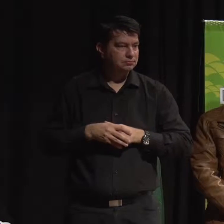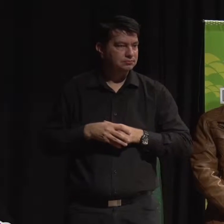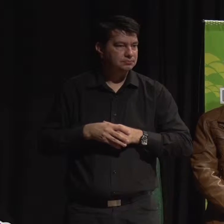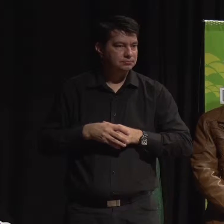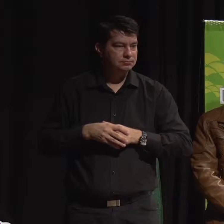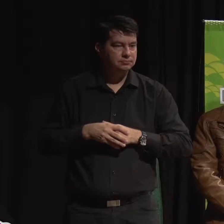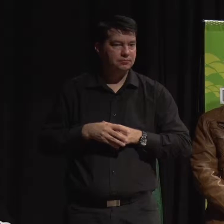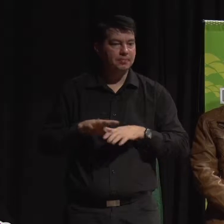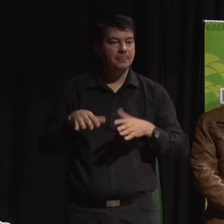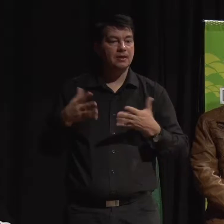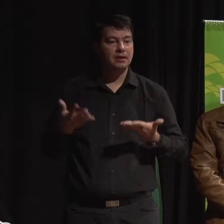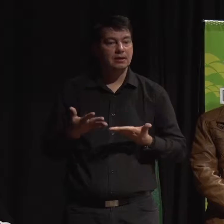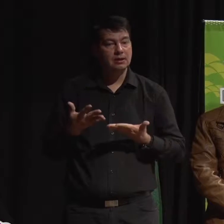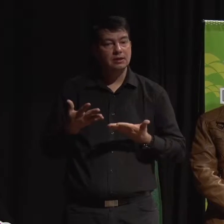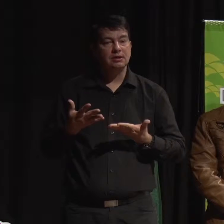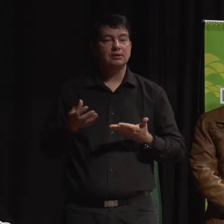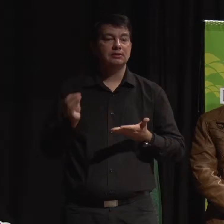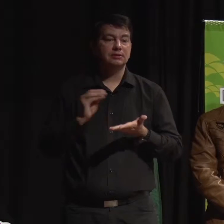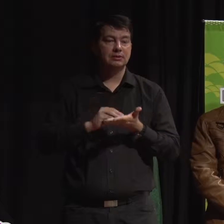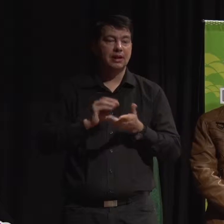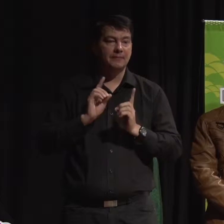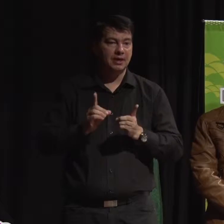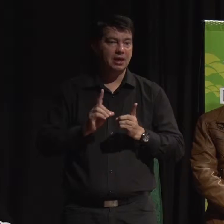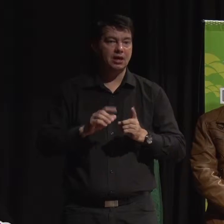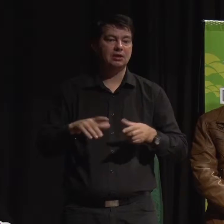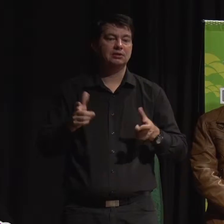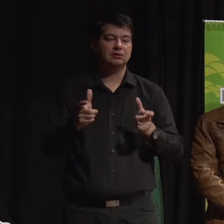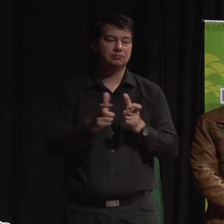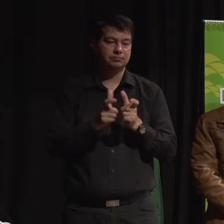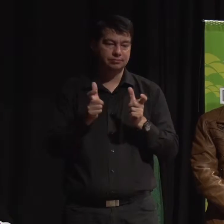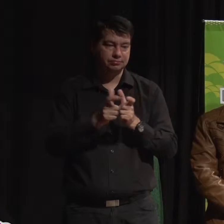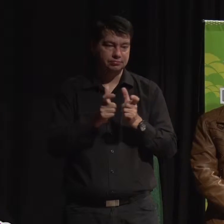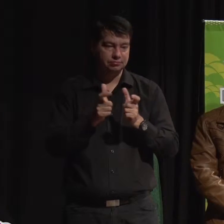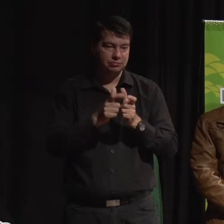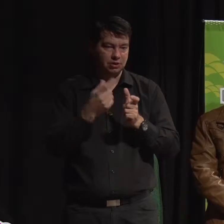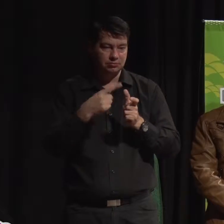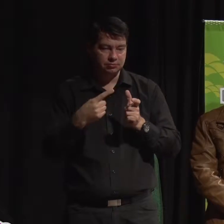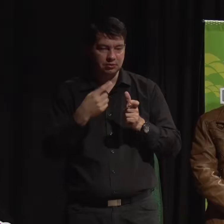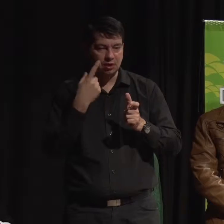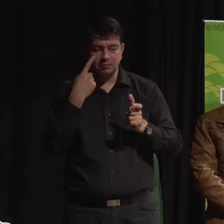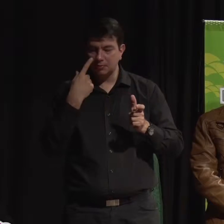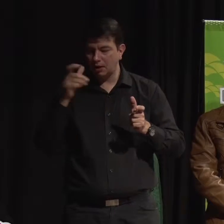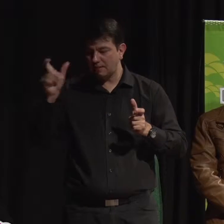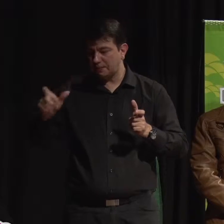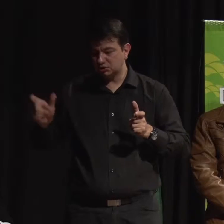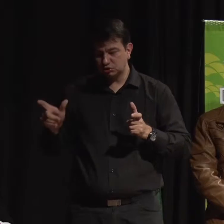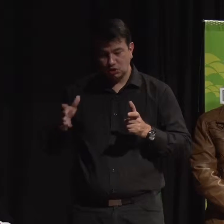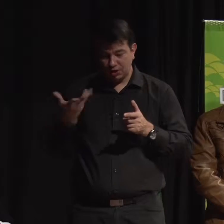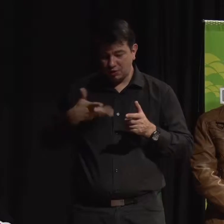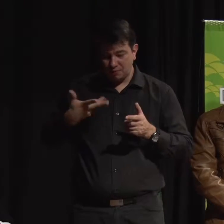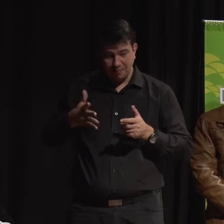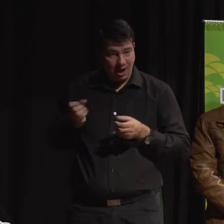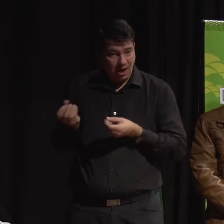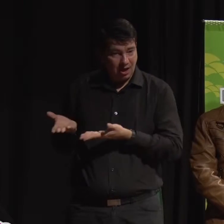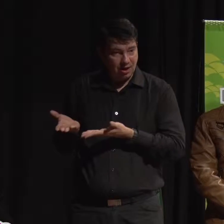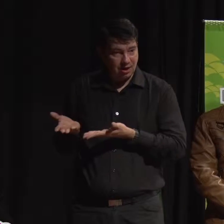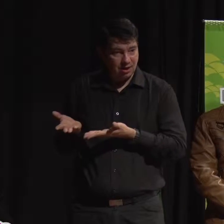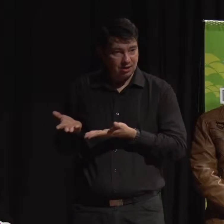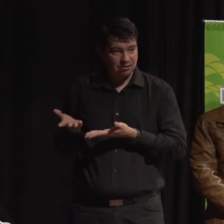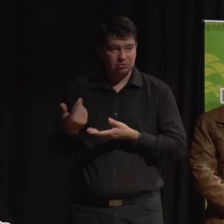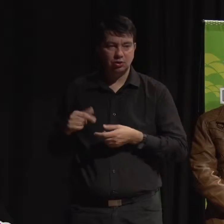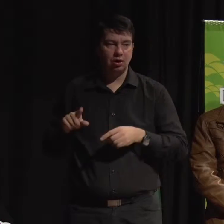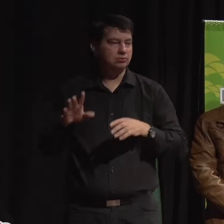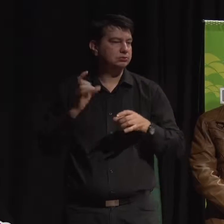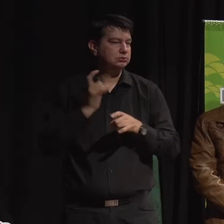buena y en las ficciones también que se muestren una realidad que nos parezcamos como a nosotros digamos que todo